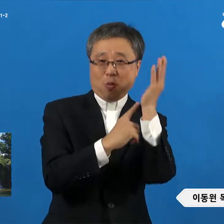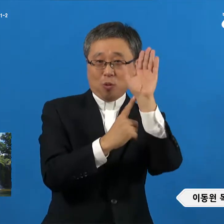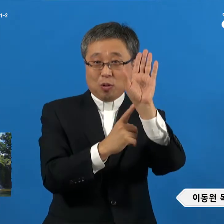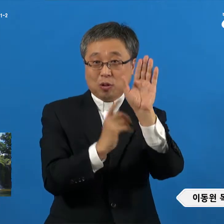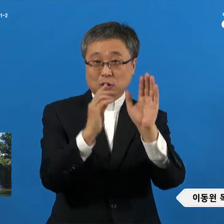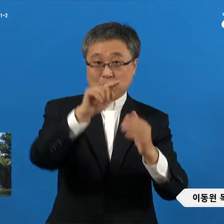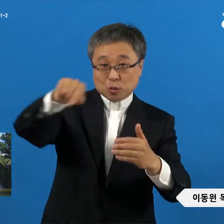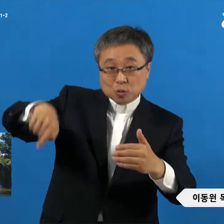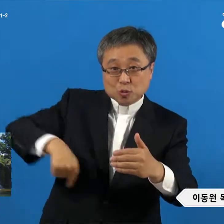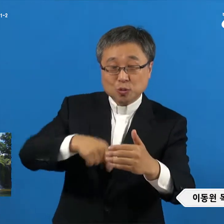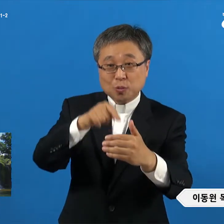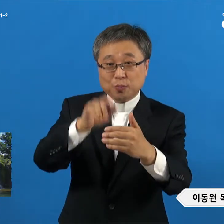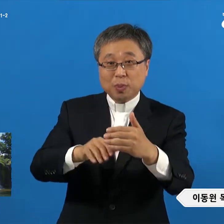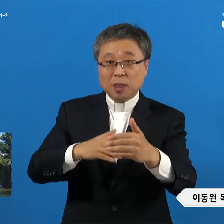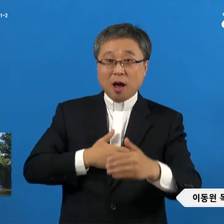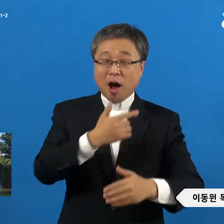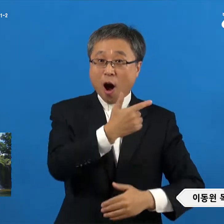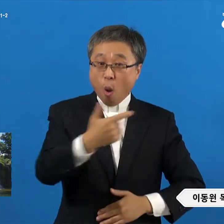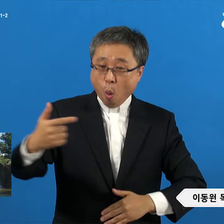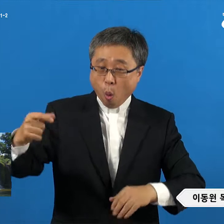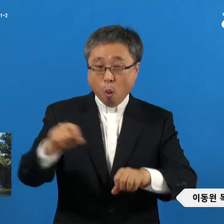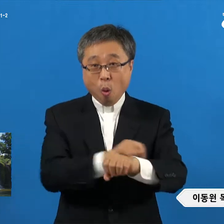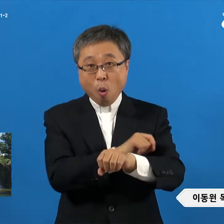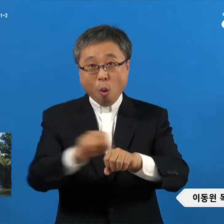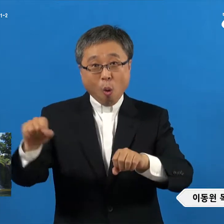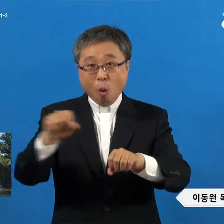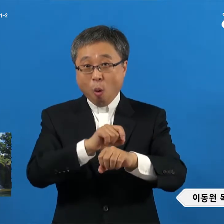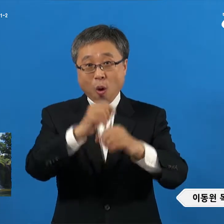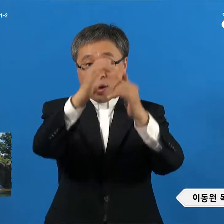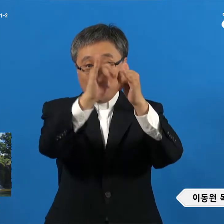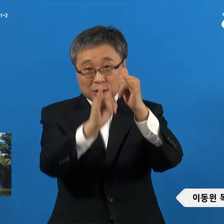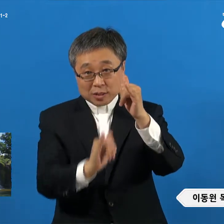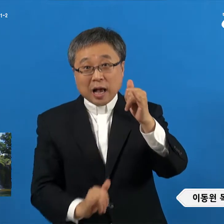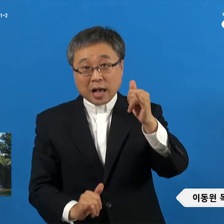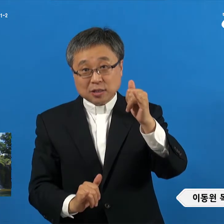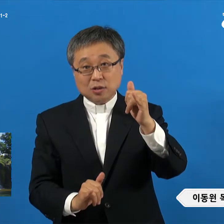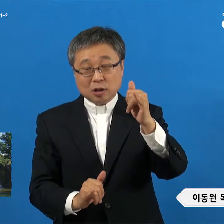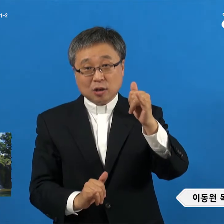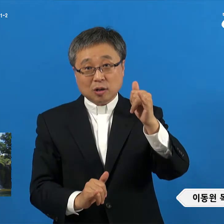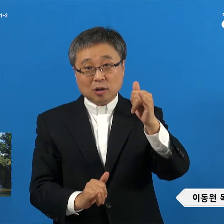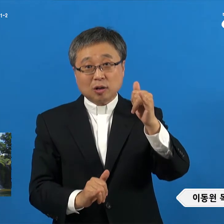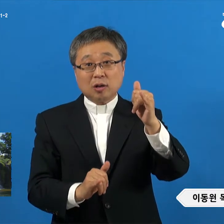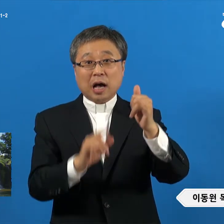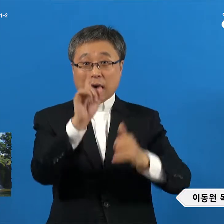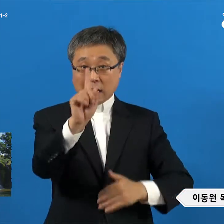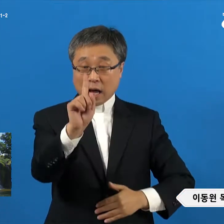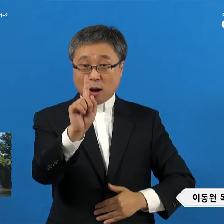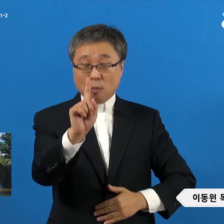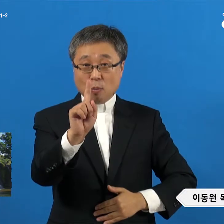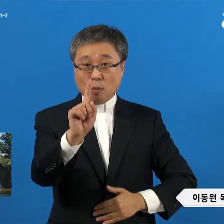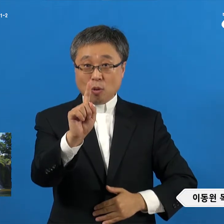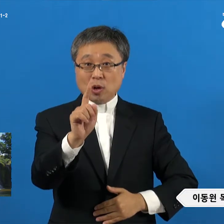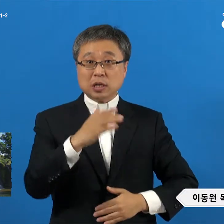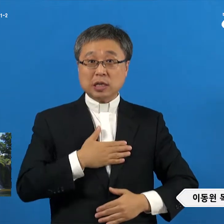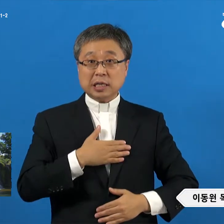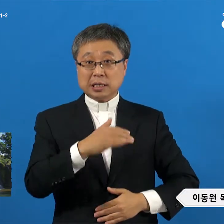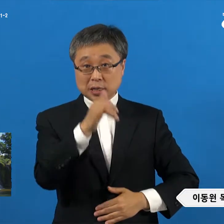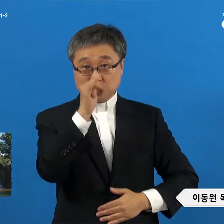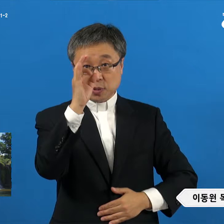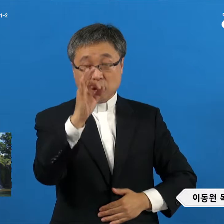속에 아주 특이한 역사적 사적 하나가 보존되고 있었습니다. 동굴인데 이 동굴의 이름을